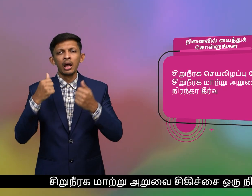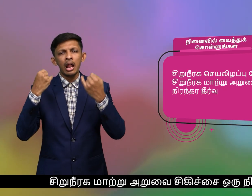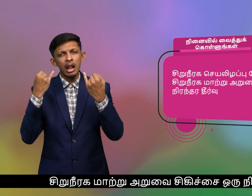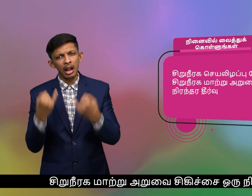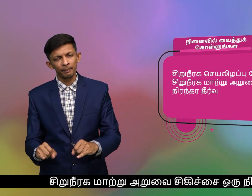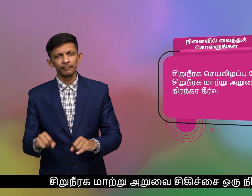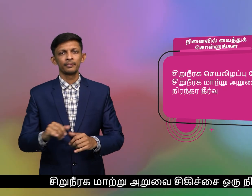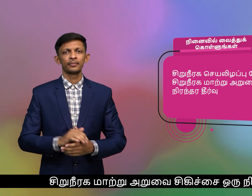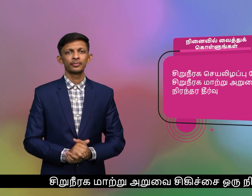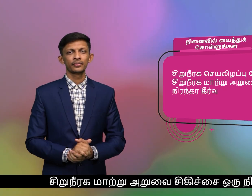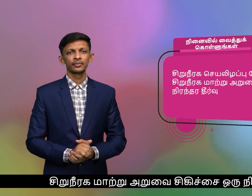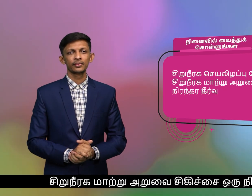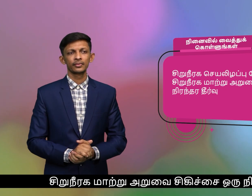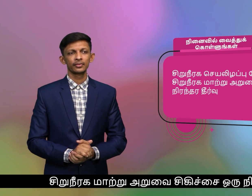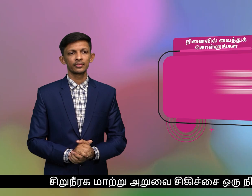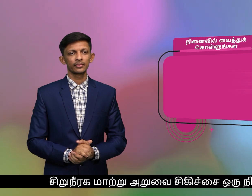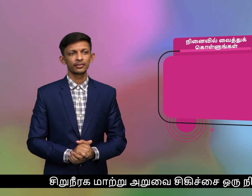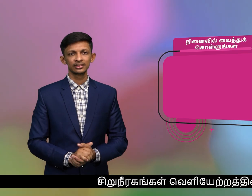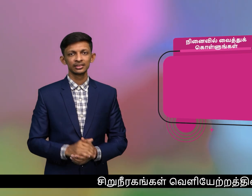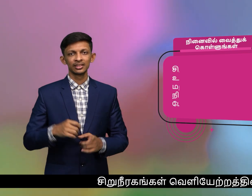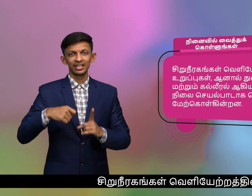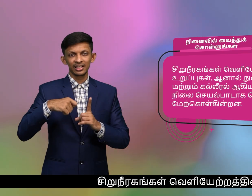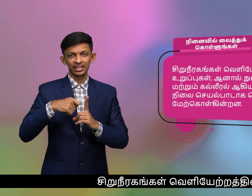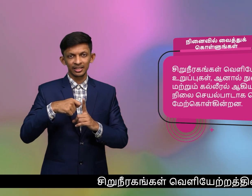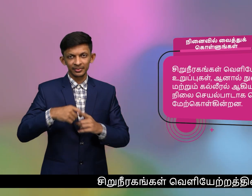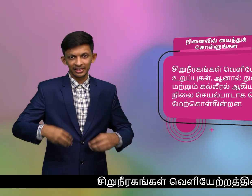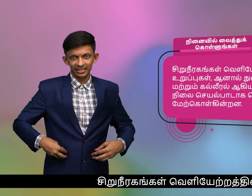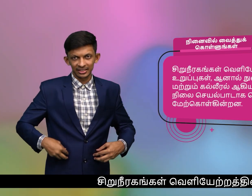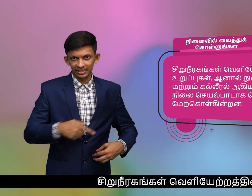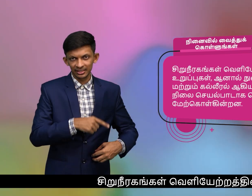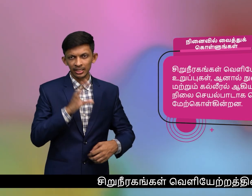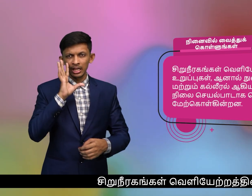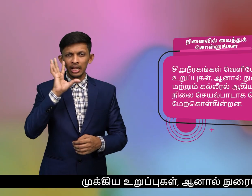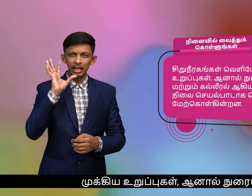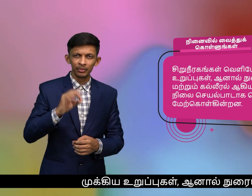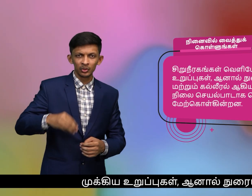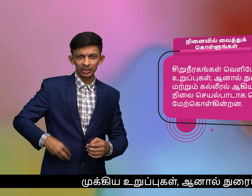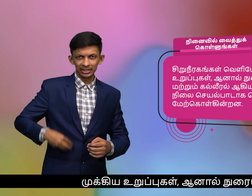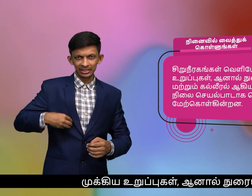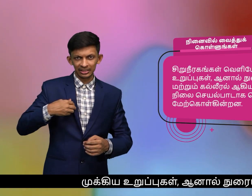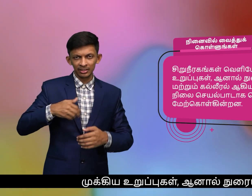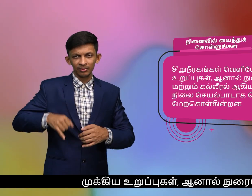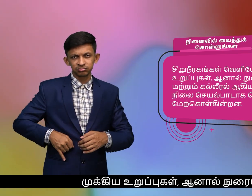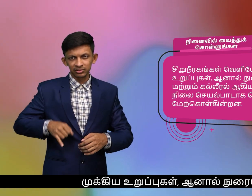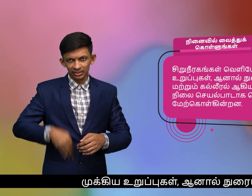அறுவை சிகிச்சை ஒரு நிரந்தர தீர்வு. சிறுநீரகங்கள் வெளியேற்றுவதின் முக்கிய உறுப்புகள்,